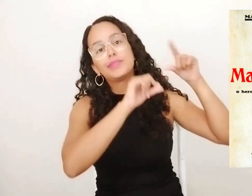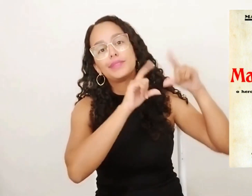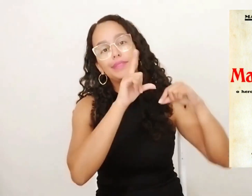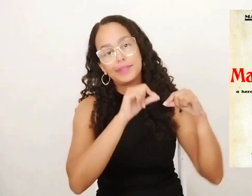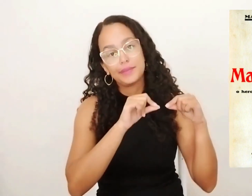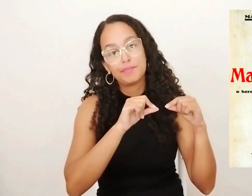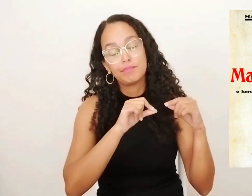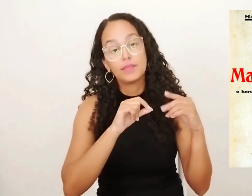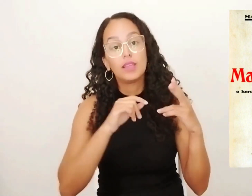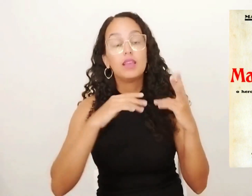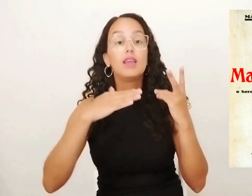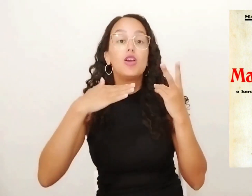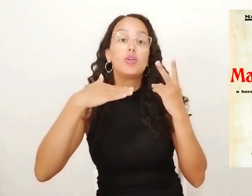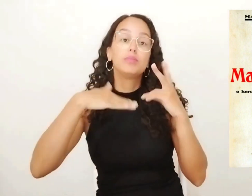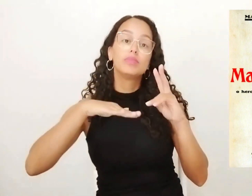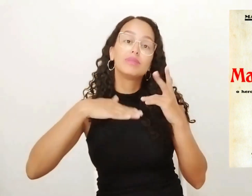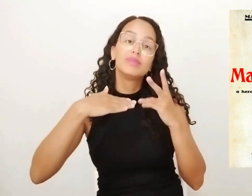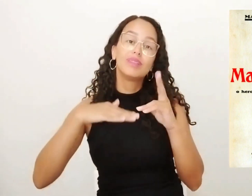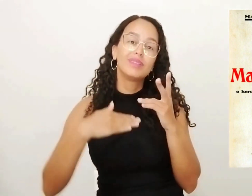dela um amuleto chamado